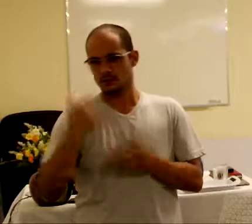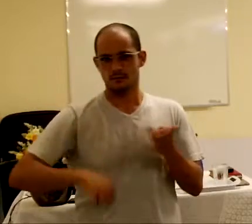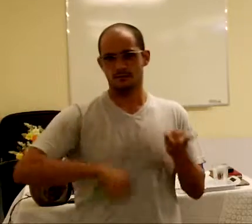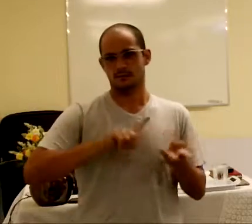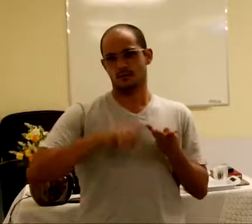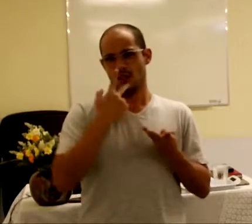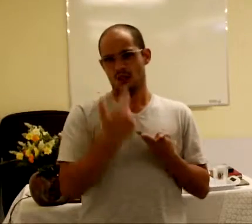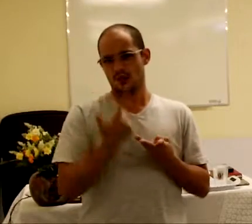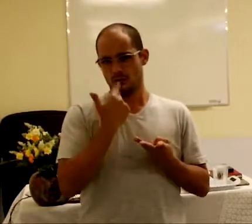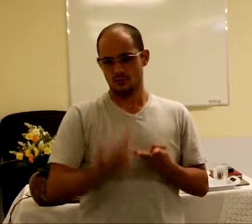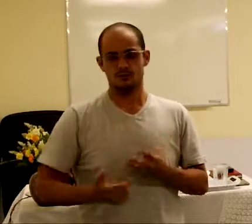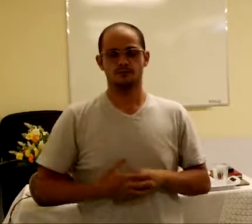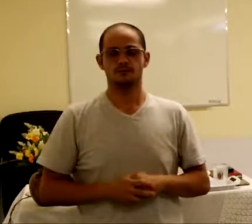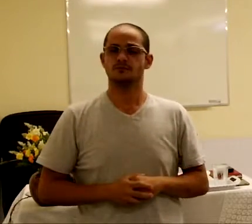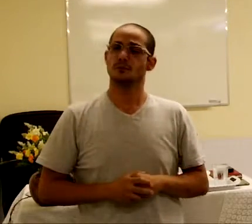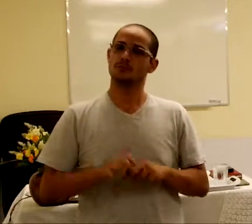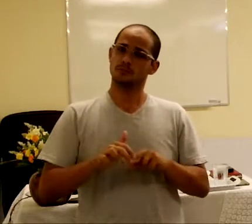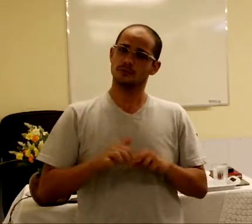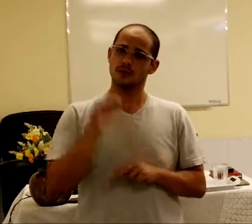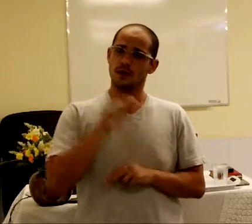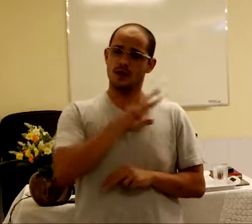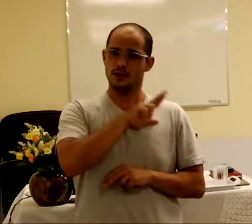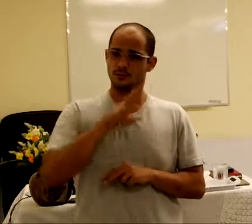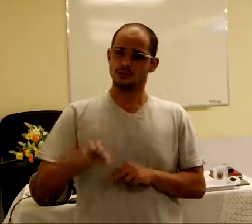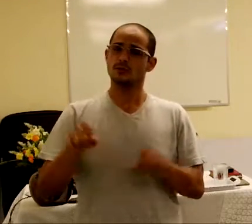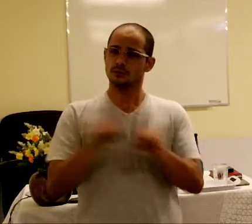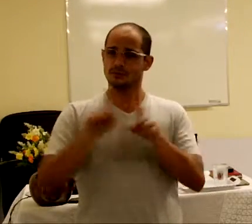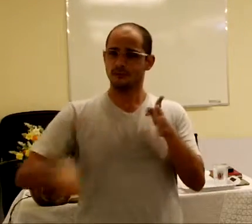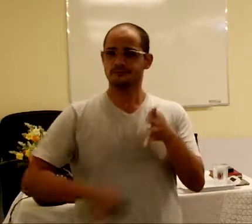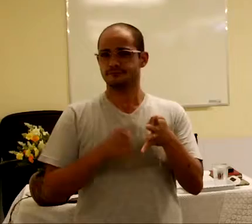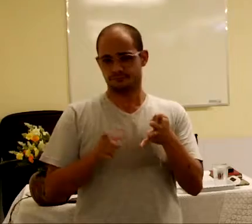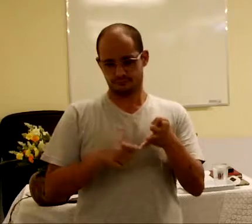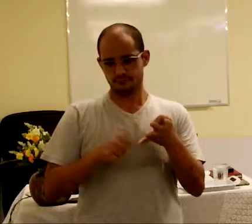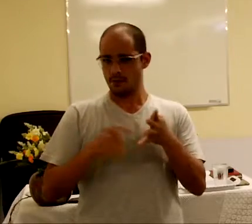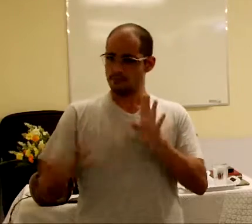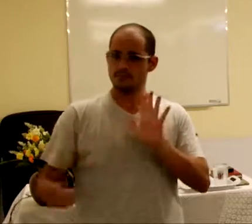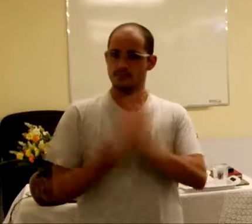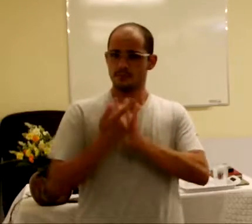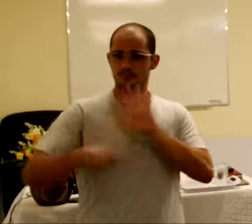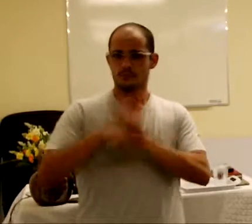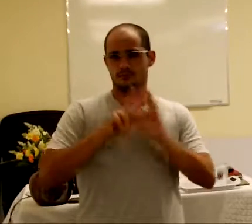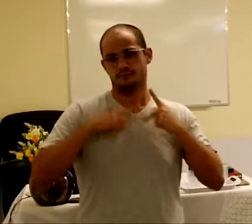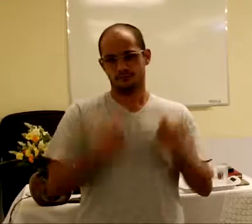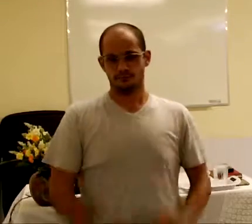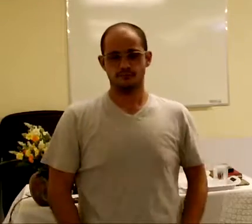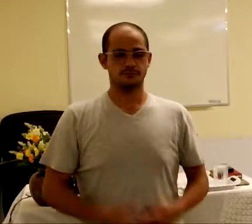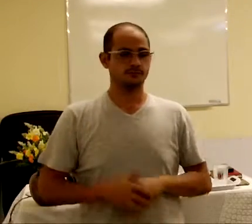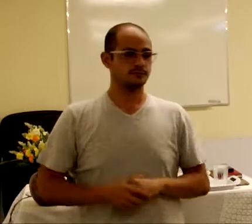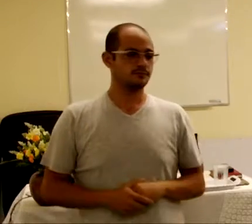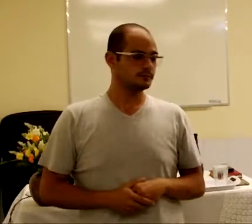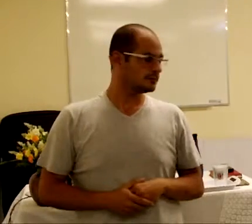língua. Ele considera também que a religião é uma marca da humanidade.